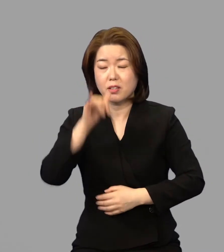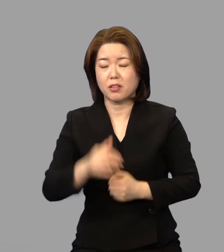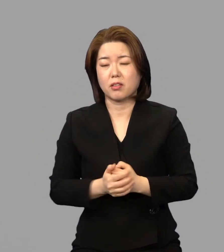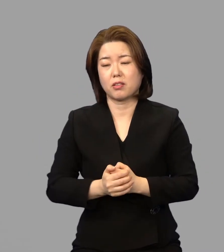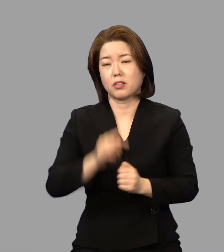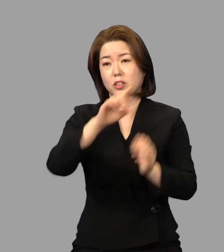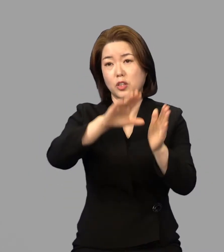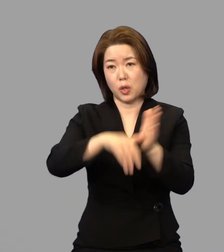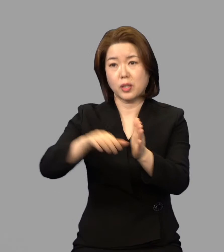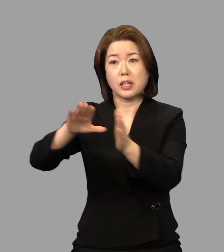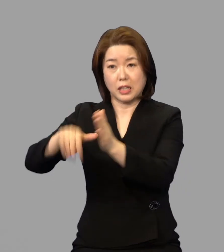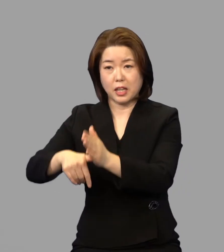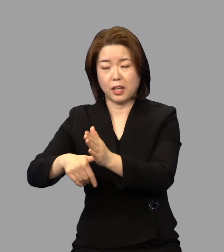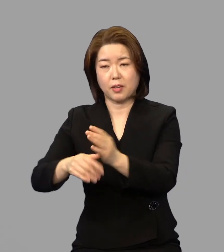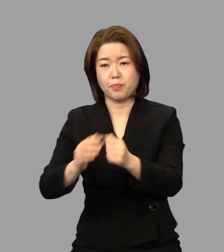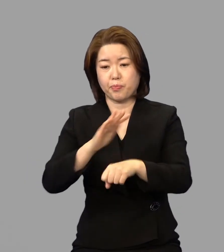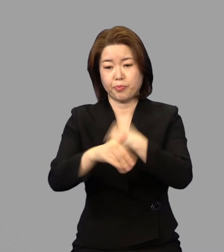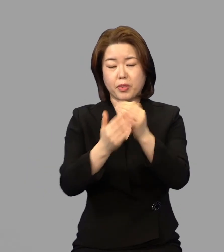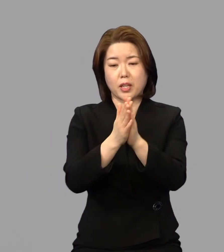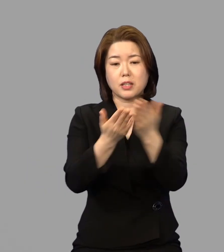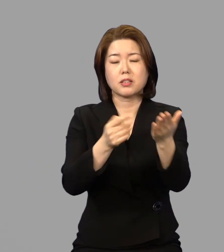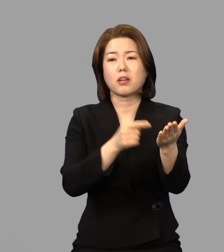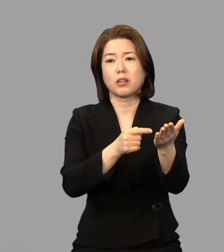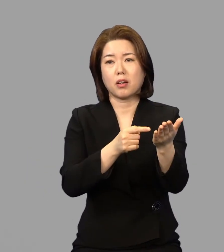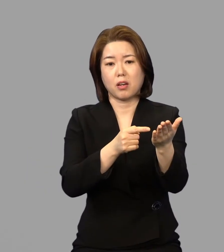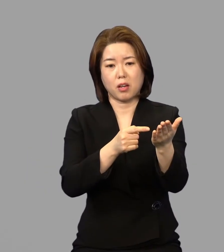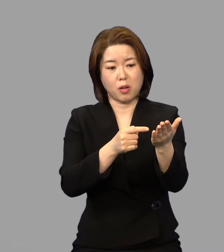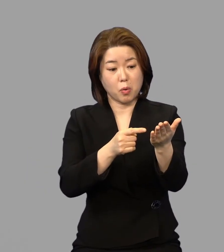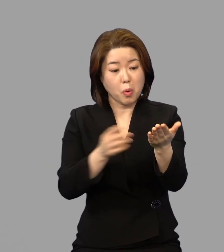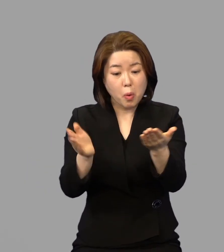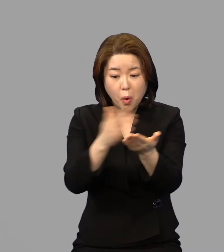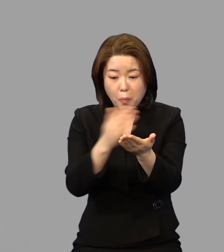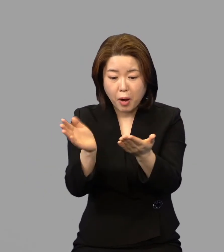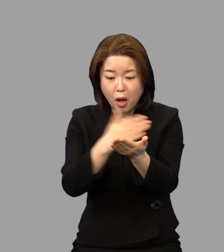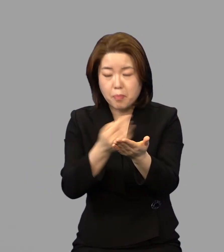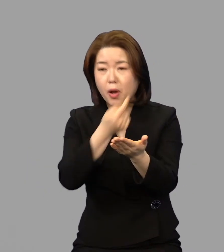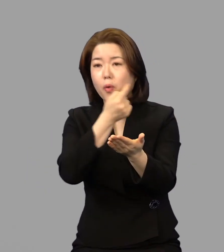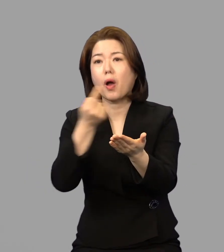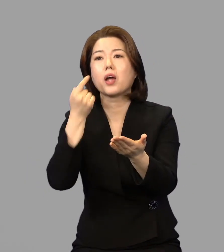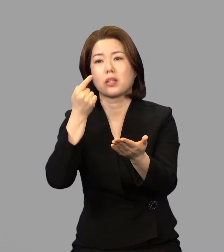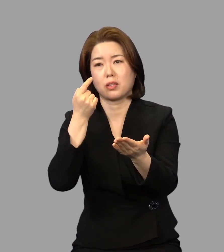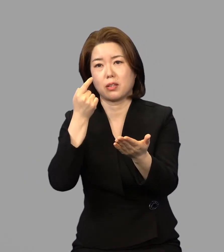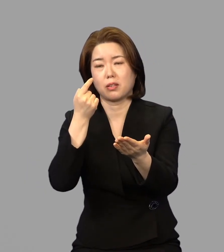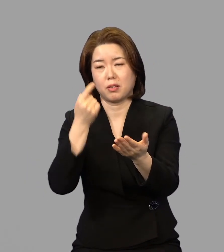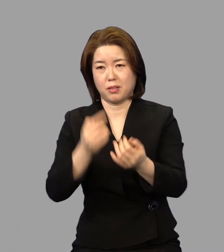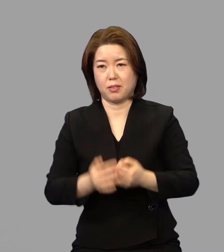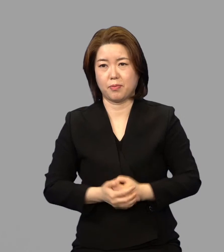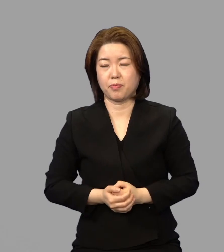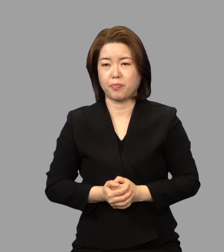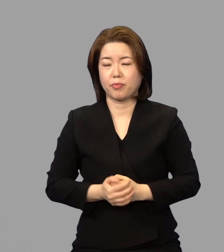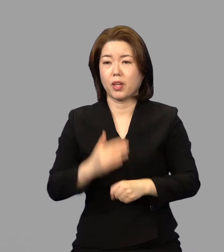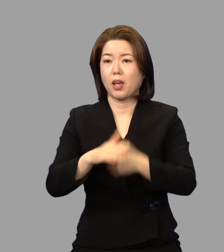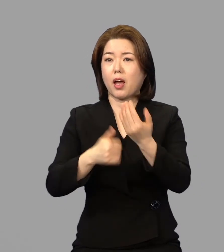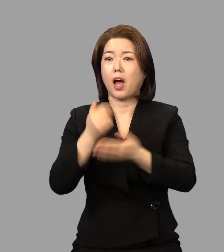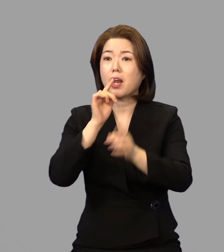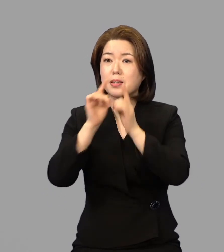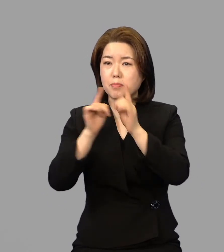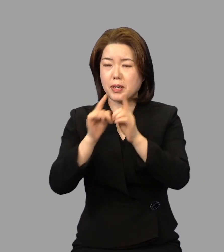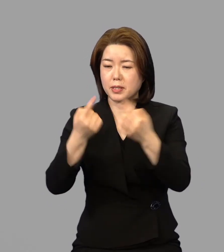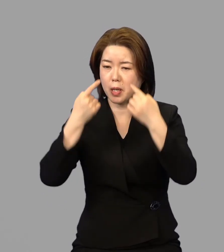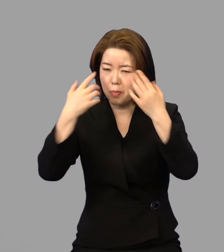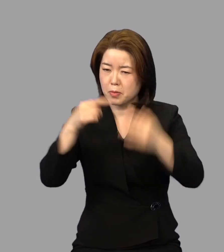그때마다 성경이 그렇게 하라고 한 건지 다시 확인합니다. 하나님의 말씀이